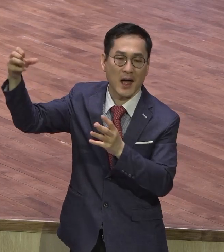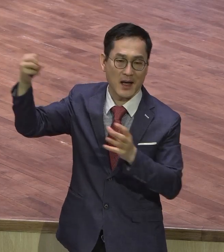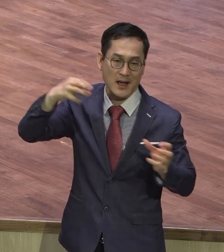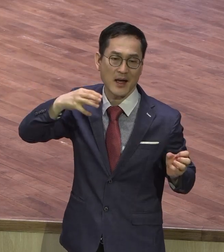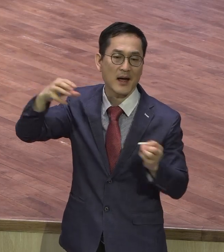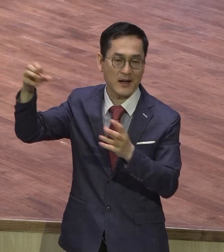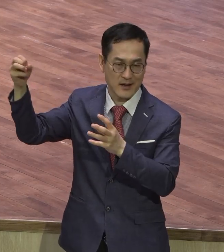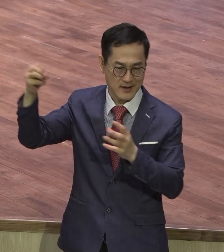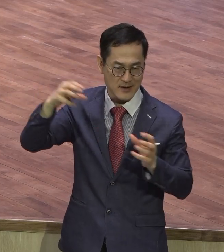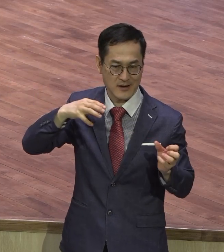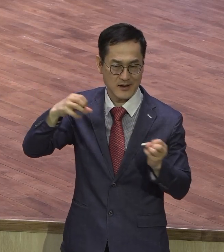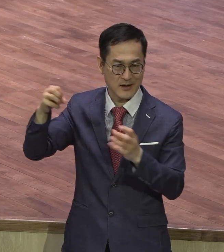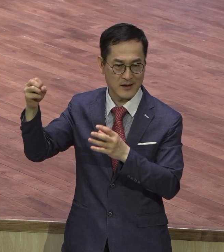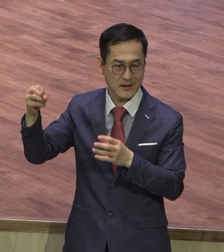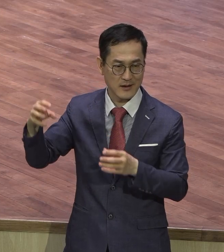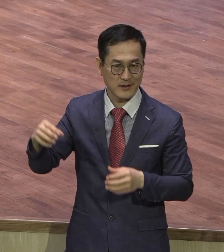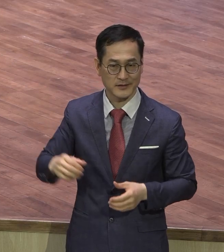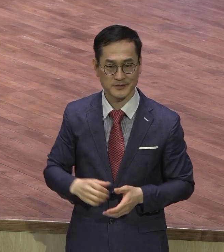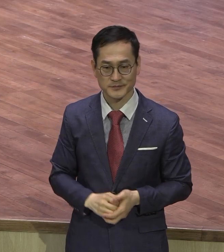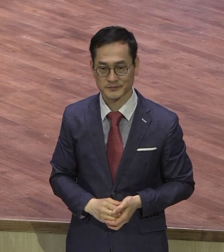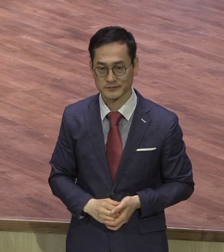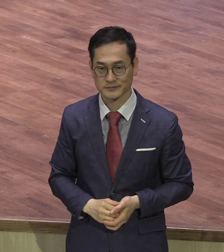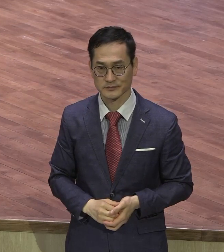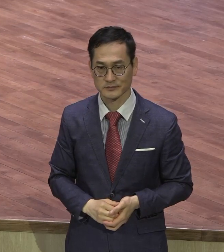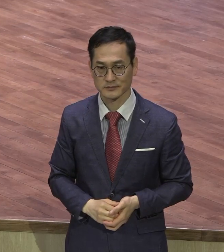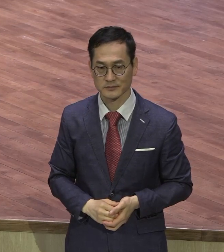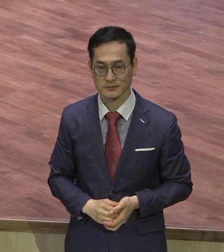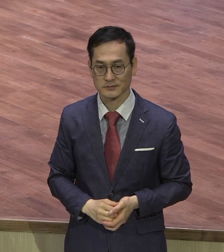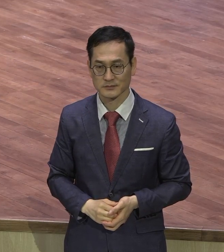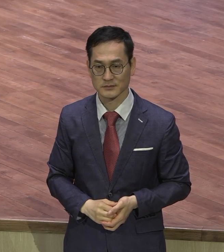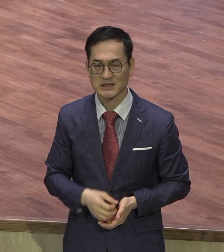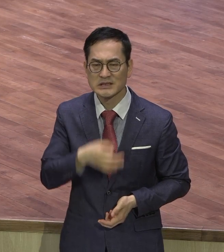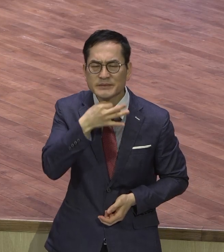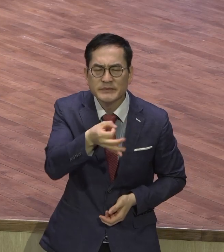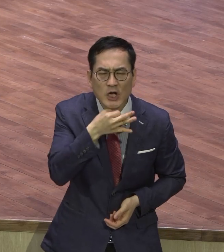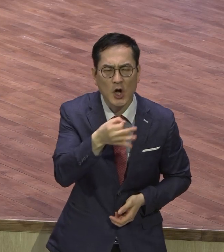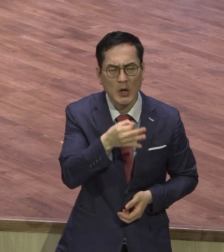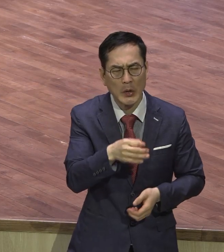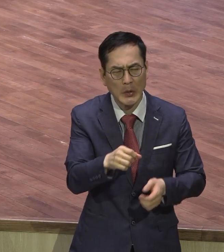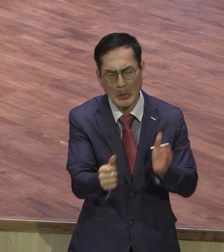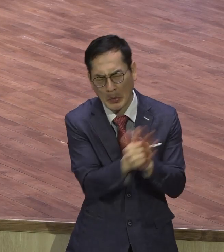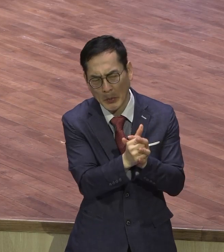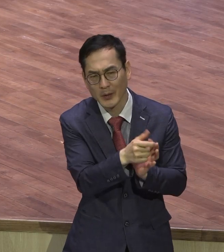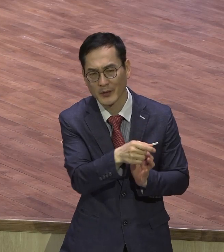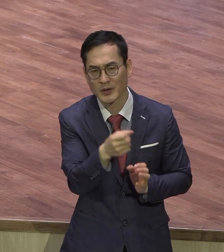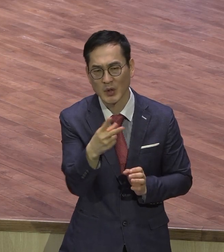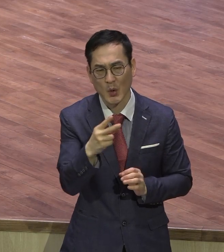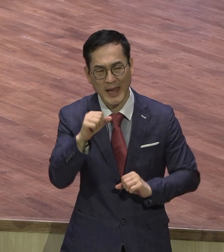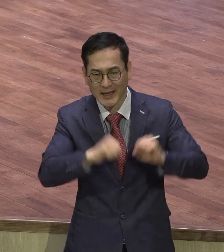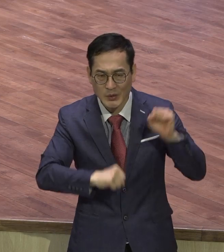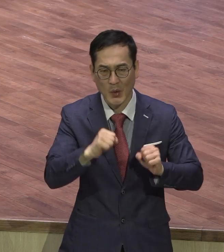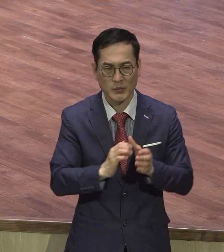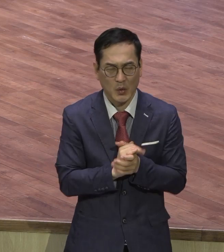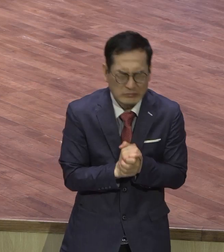일상적 대화라고. 뭐 이상한 음성을 바꾸고 막 이상한 자세 가질 거